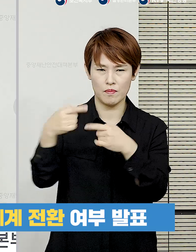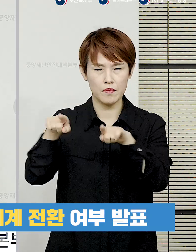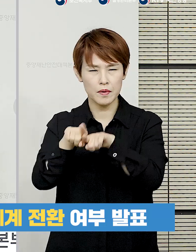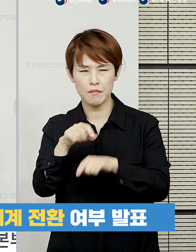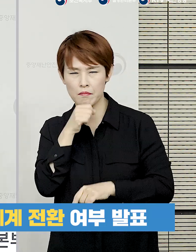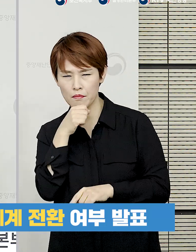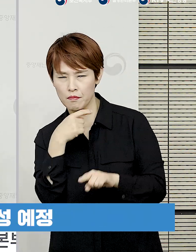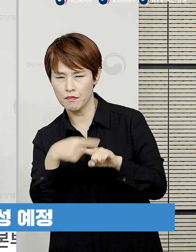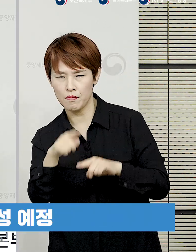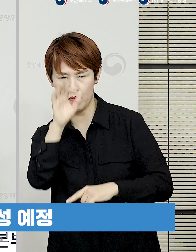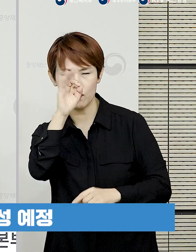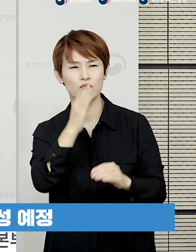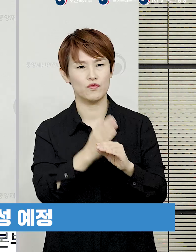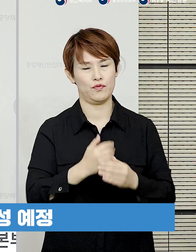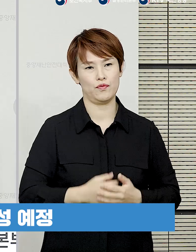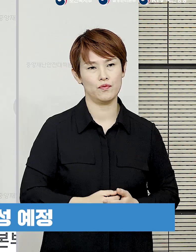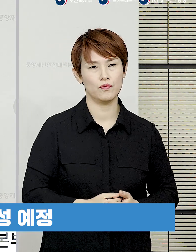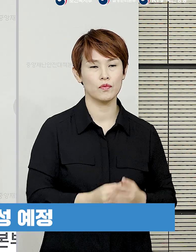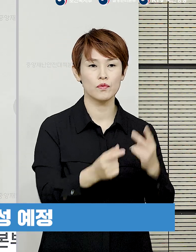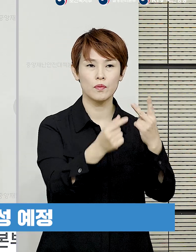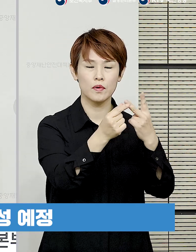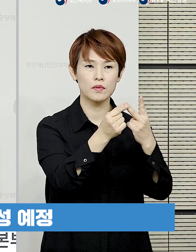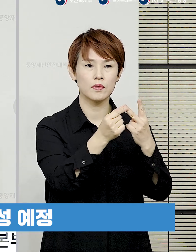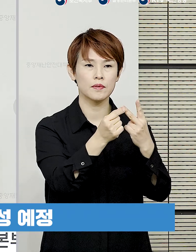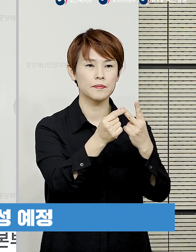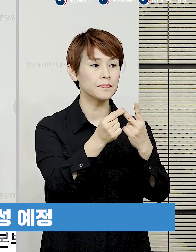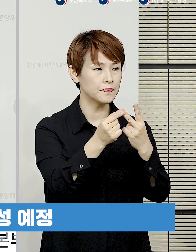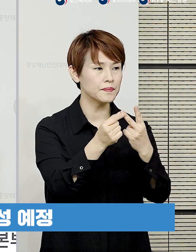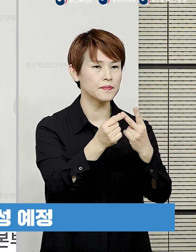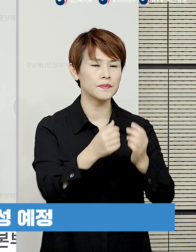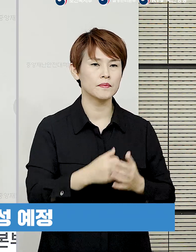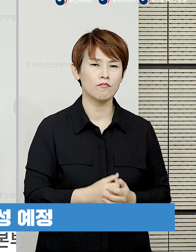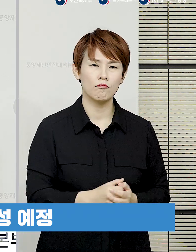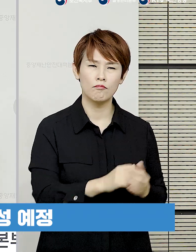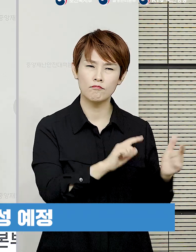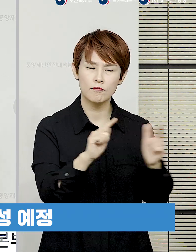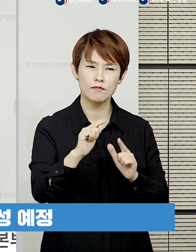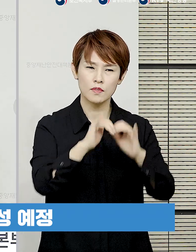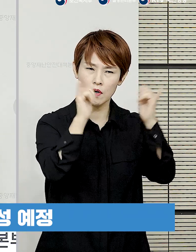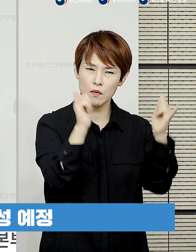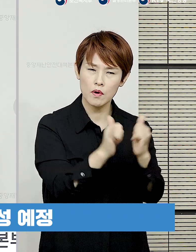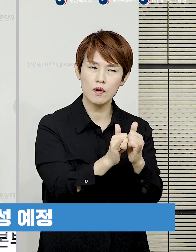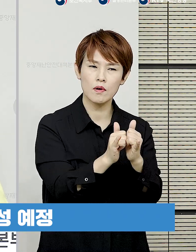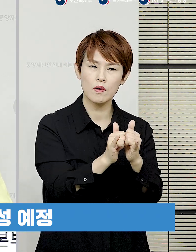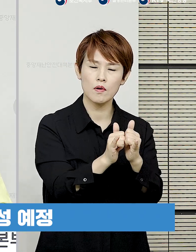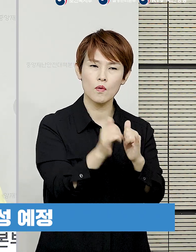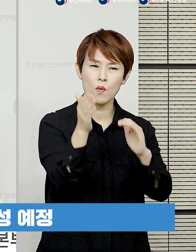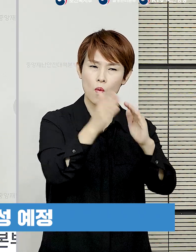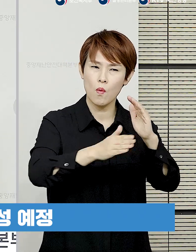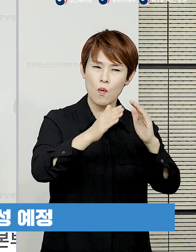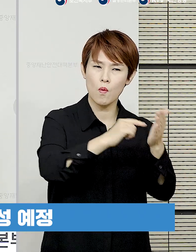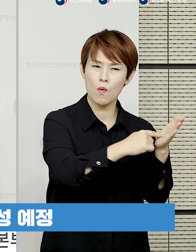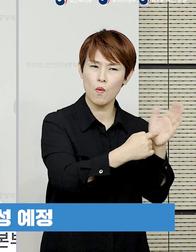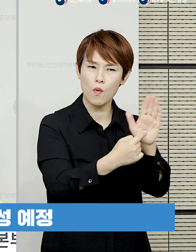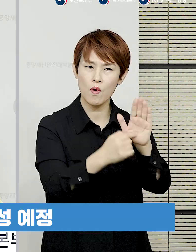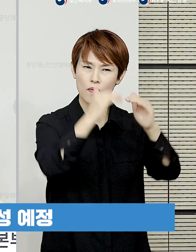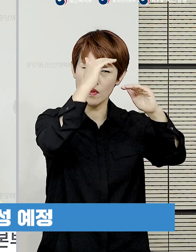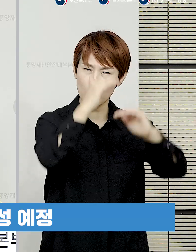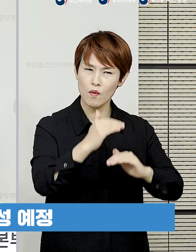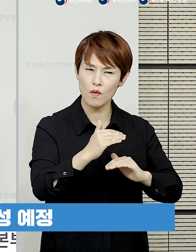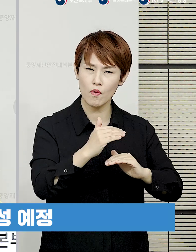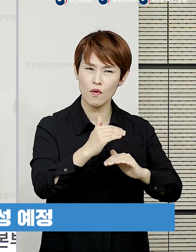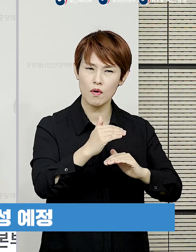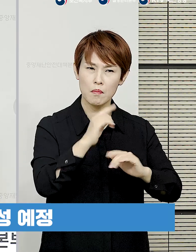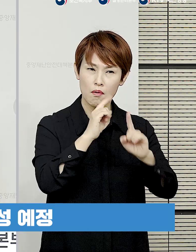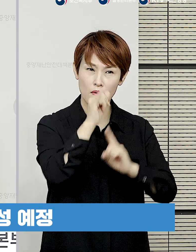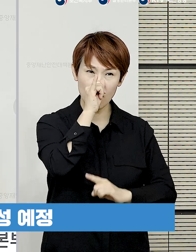주시면 될 것 같습니다. 두 번째, 사회적 공론화 기구에 대해서 여러 가지 질의들이 있었는데 가장 큰 원칙은 이런 생활